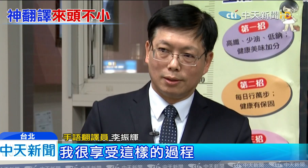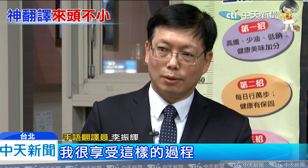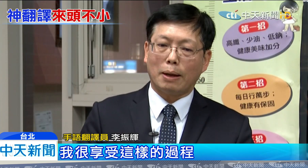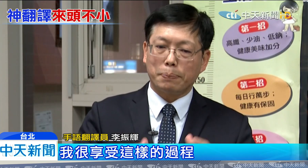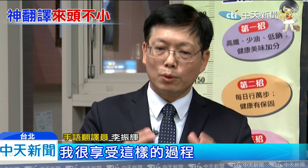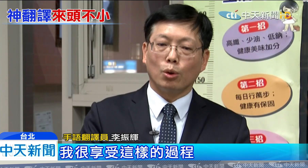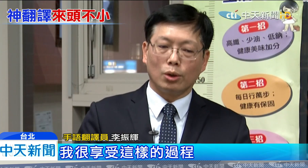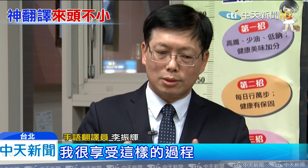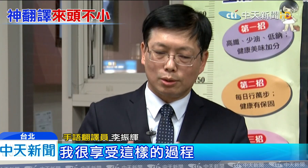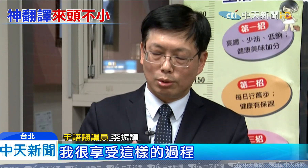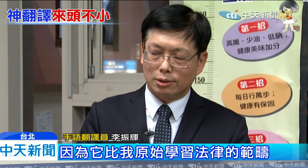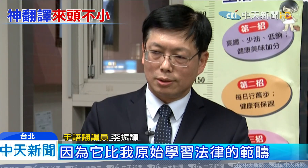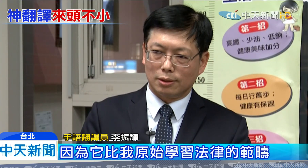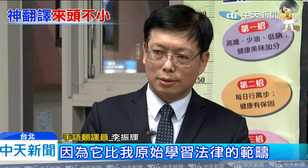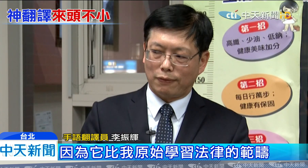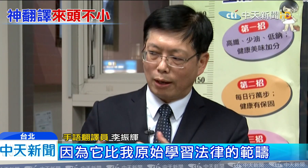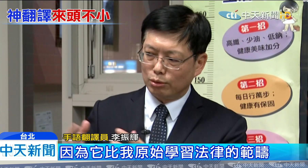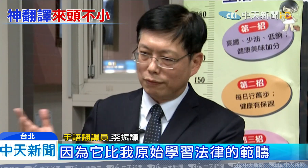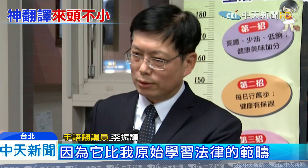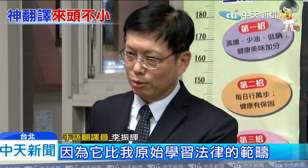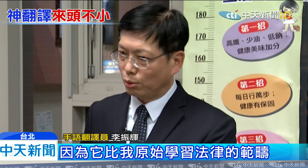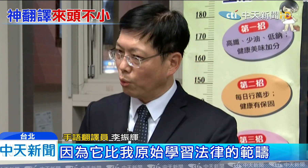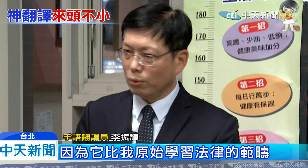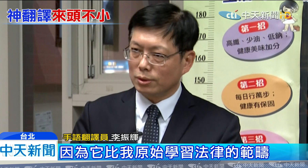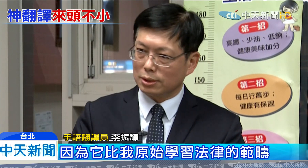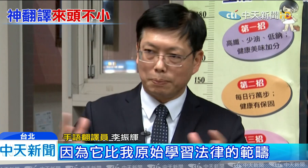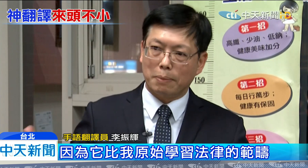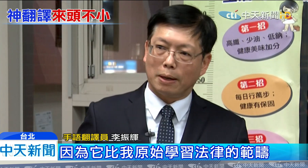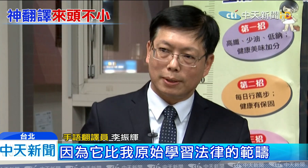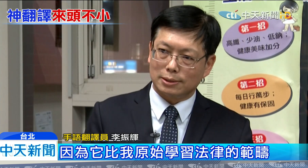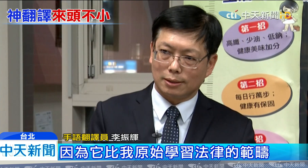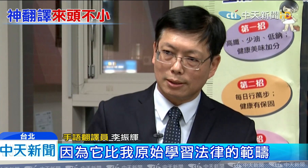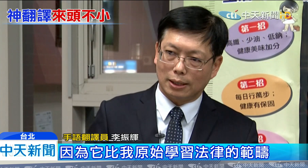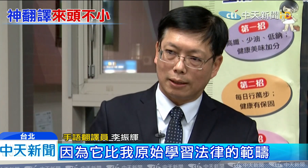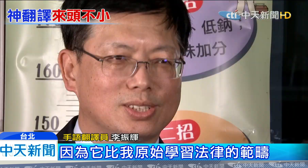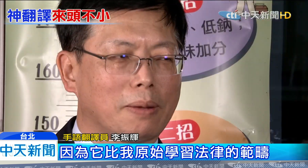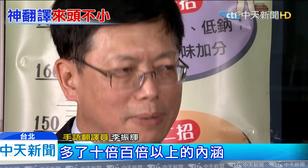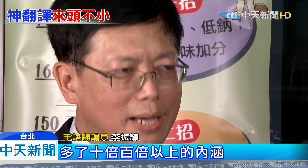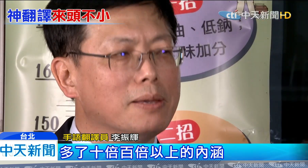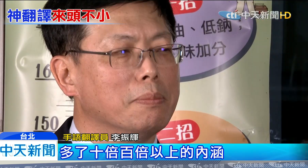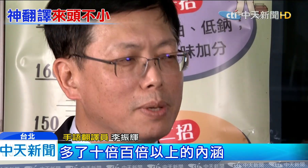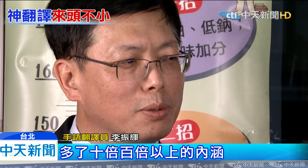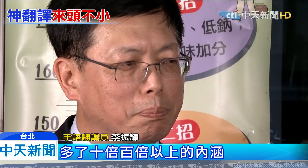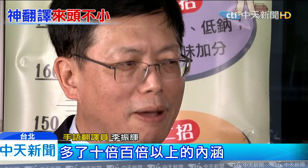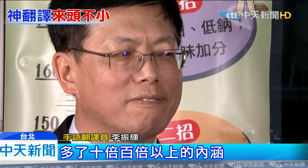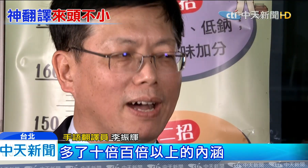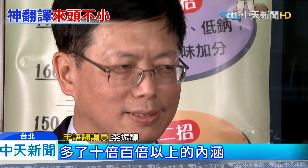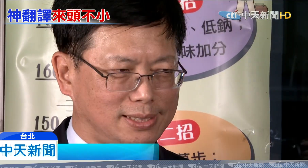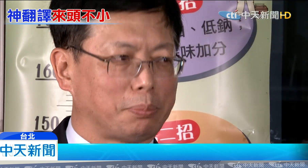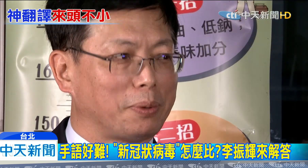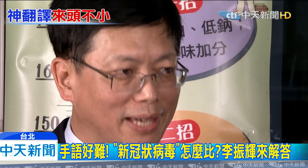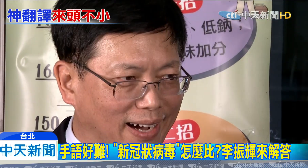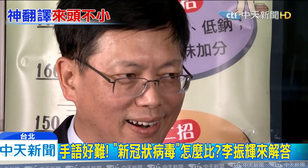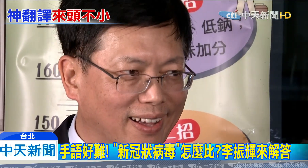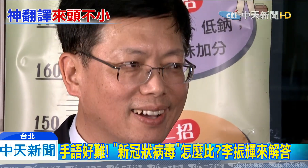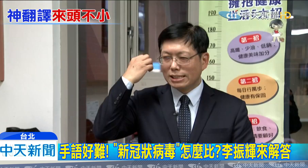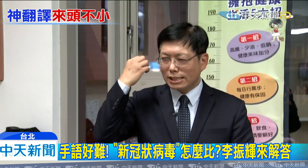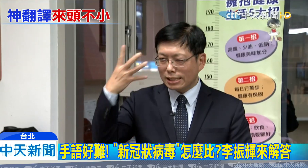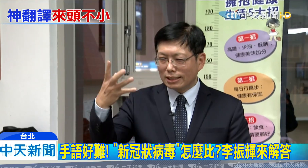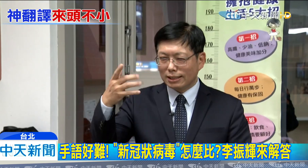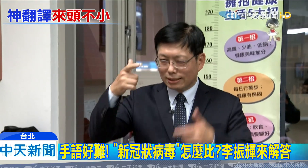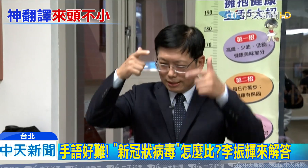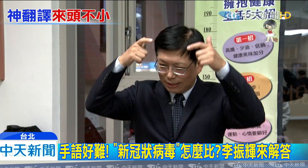程，因为它比我原始学习的法律的范畴多了十倍、百倍以上的内涵。 光新冠肺炎就有无数的笔